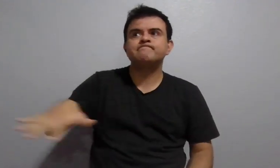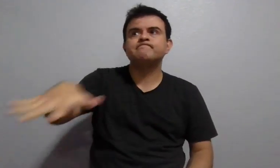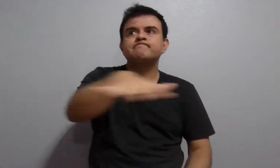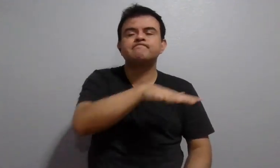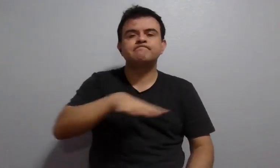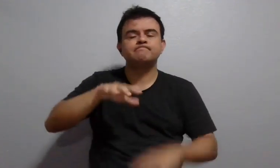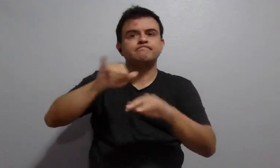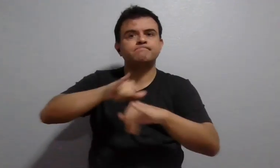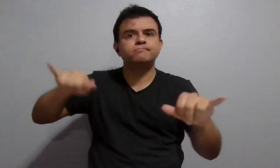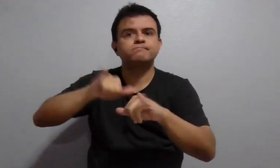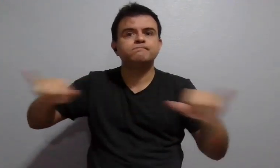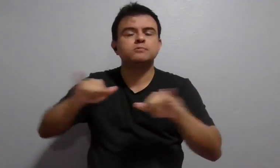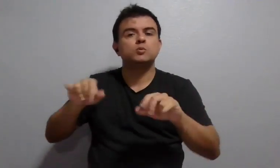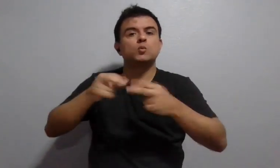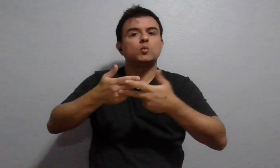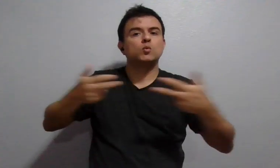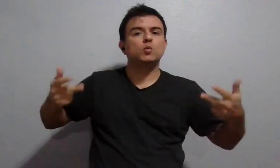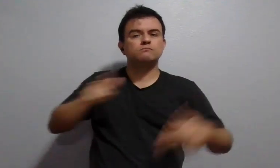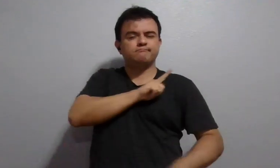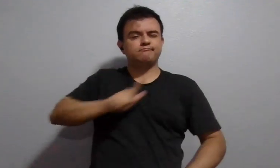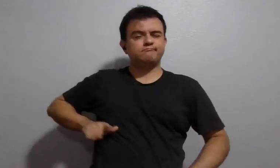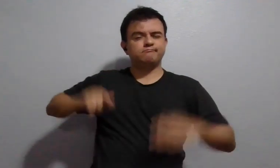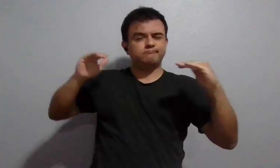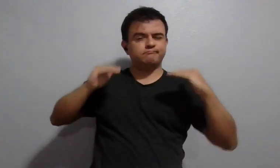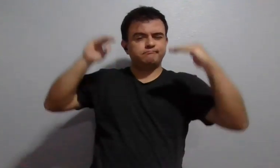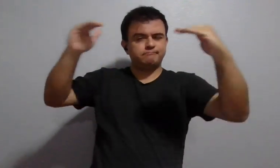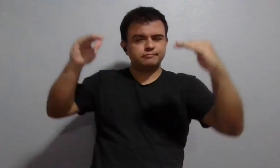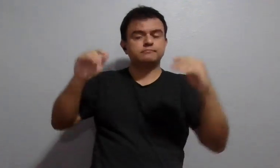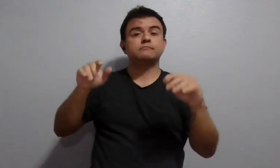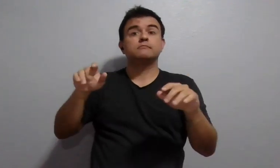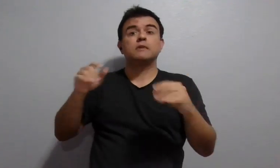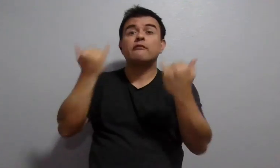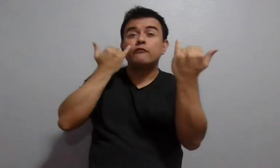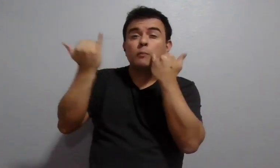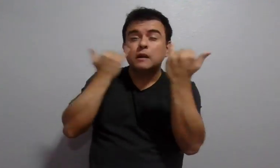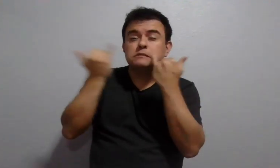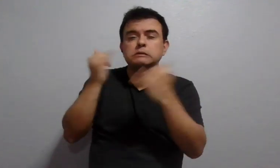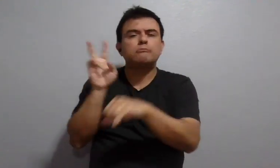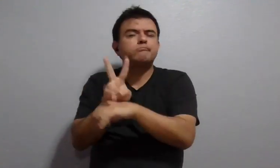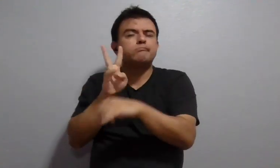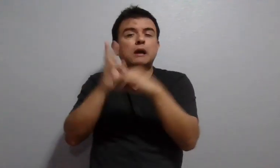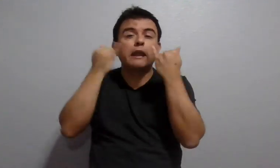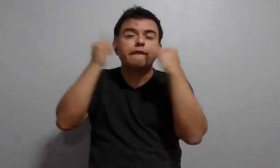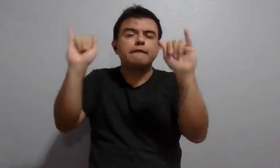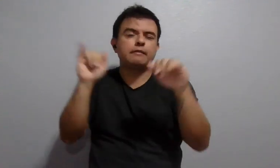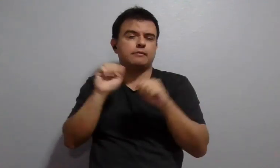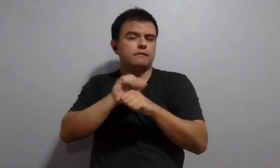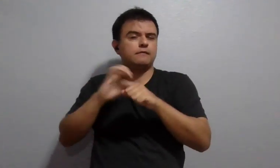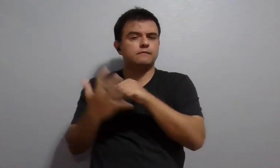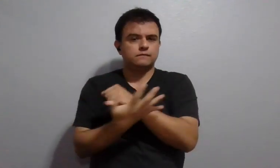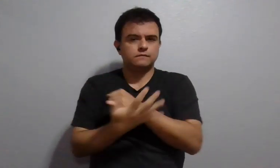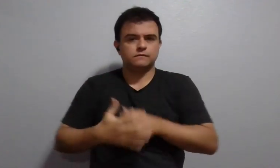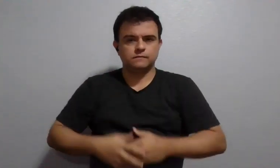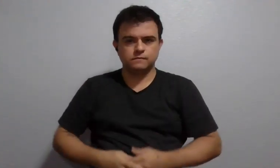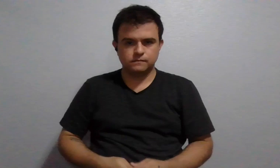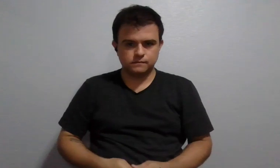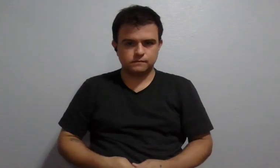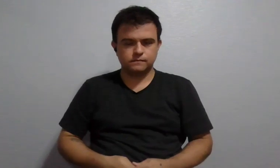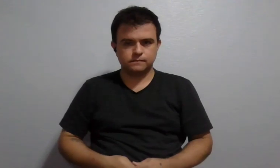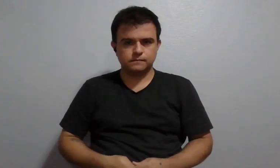notícias, pronunciamentos de autoridades e informações de prevenção relativas ao novo coronavírus. A